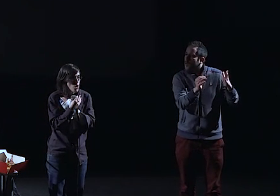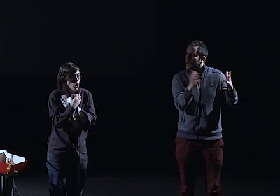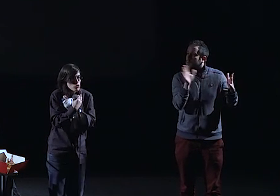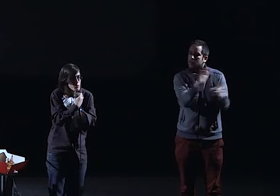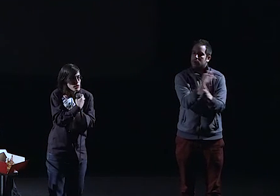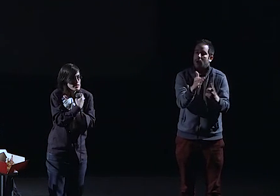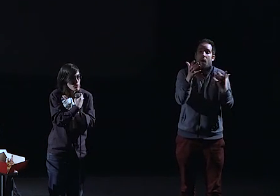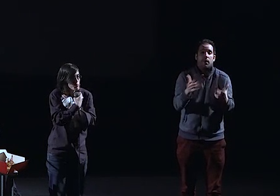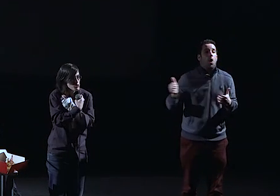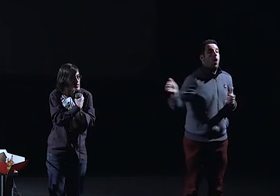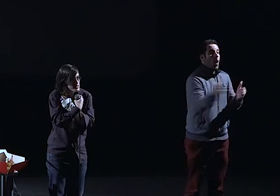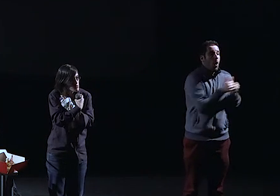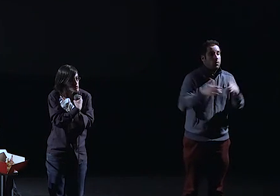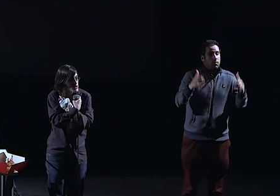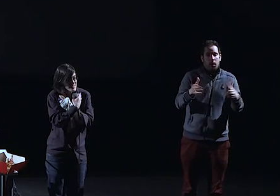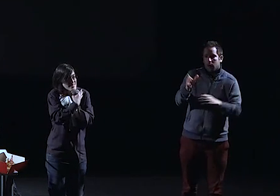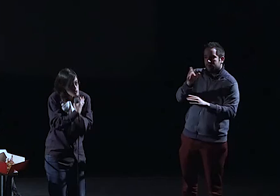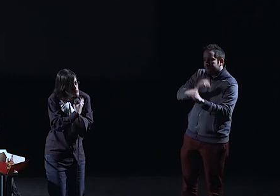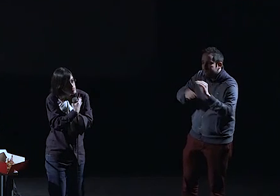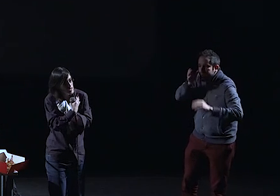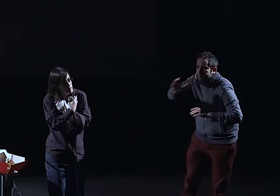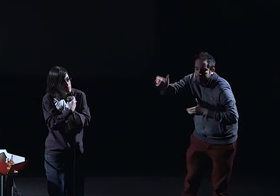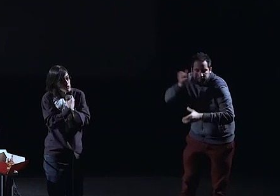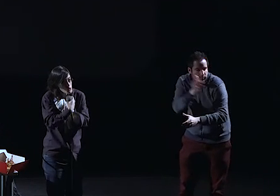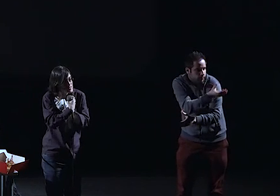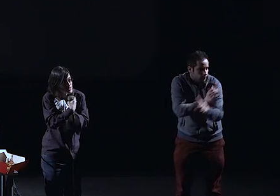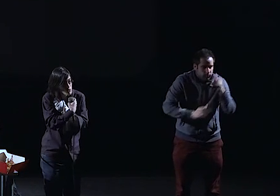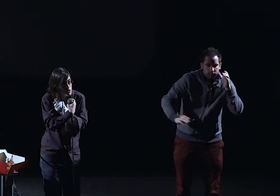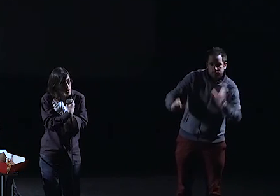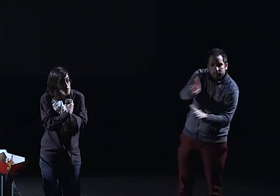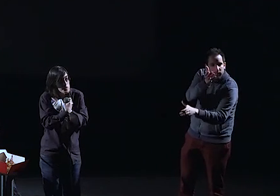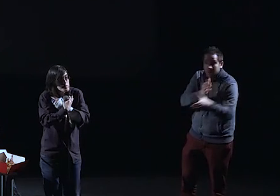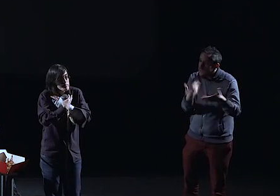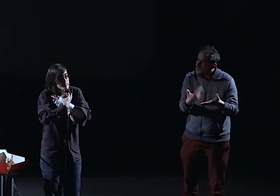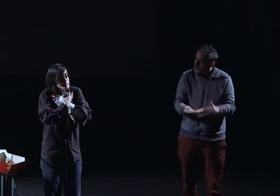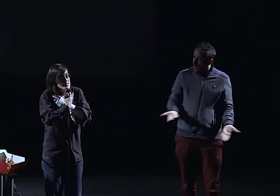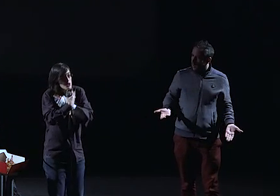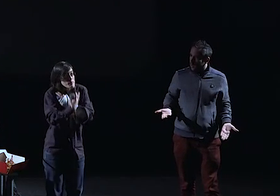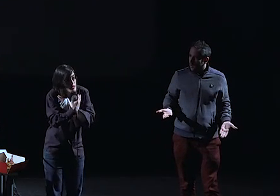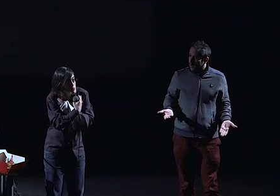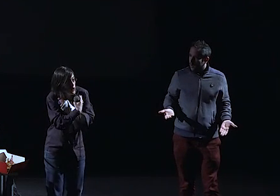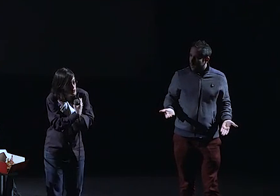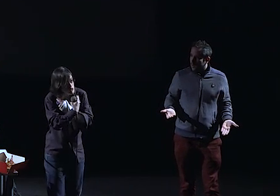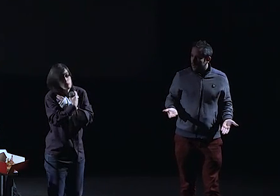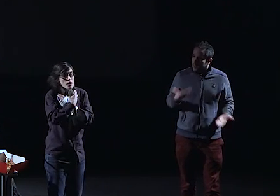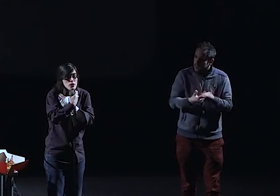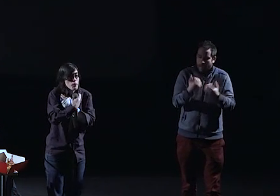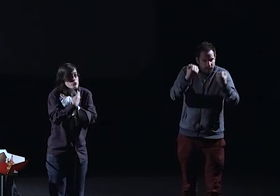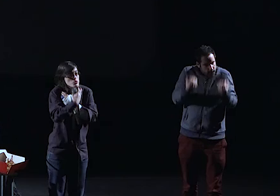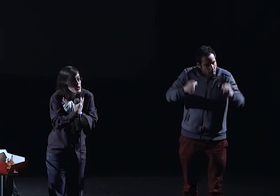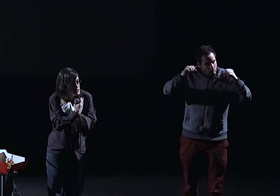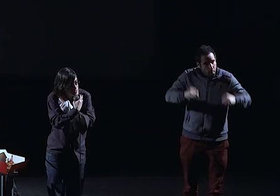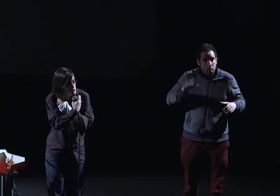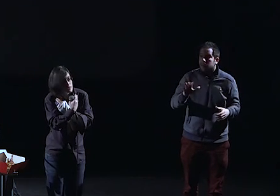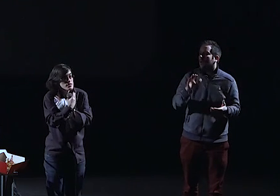où ensemble, collectivement, on prend soin les uns des autres. C'est exactement ce que disait Kalimac. Prendre soin les uns des autres, c'est la plume des plus grandes forces qu'on peut avoir, en